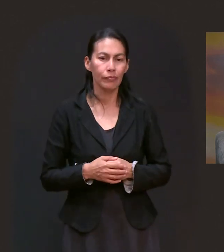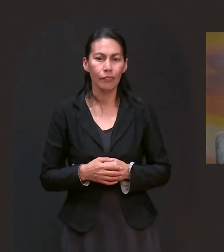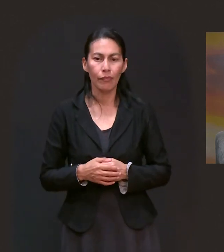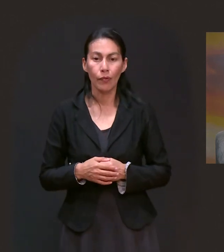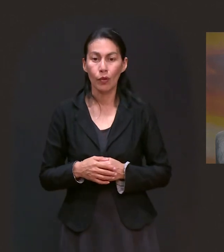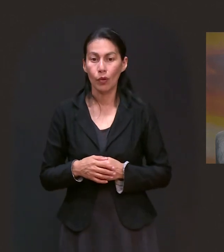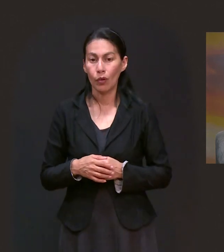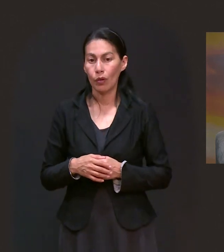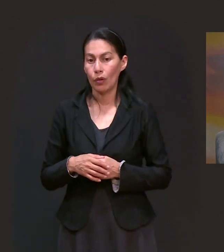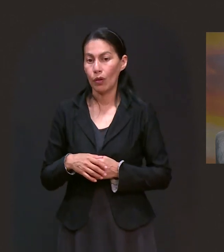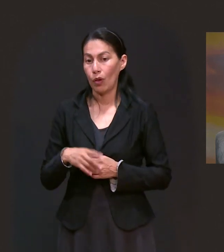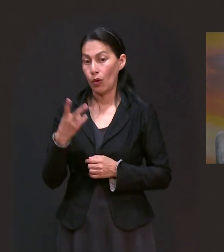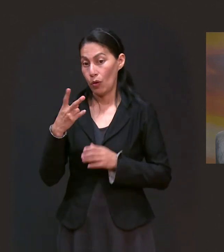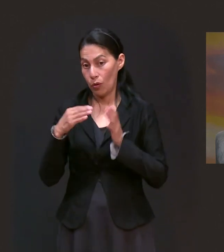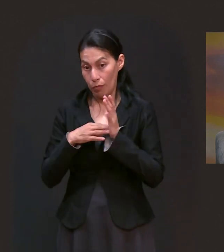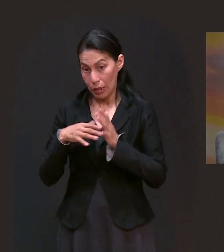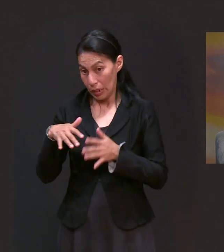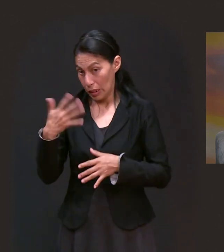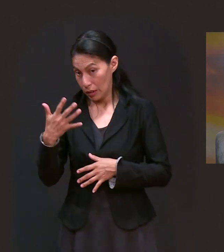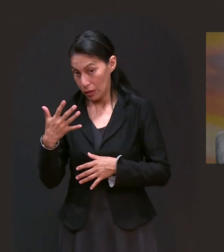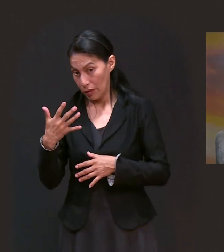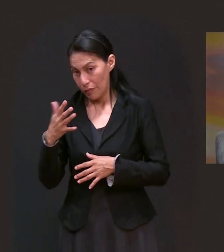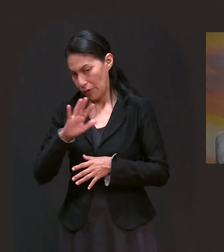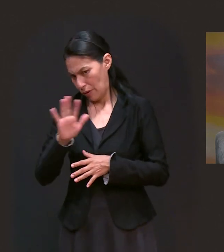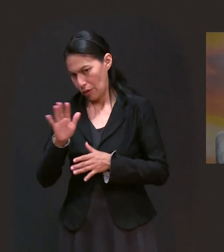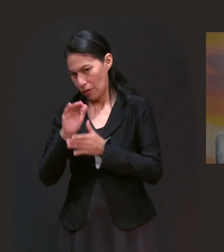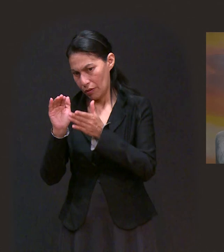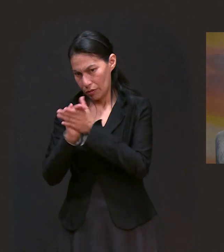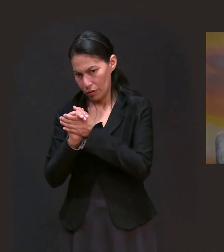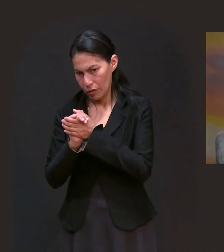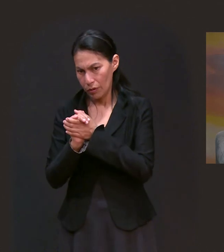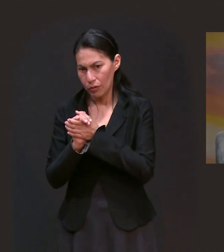2015 ya al siguiente año de casados